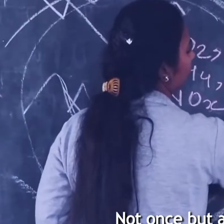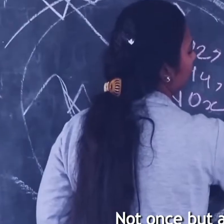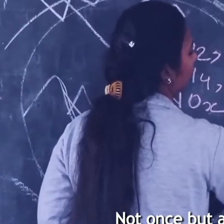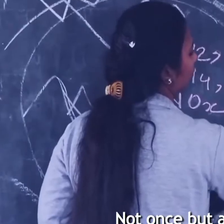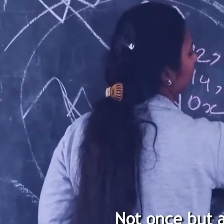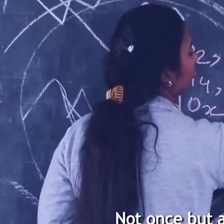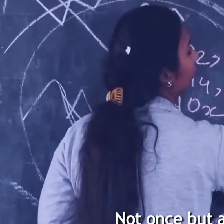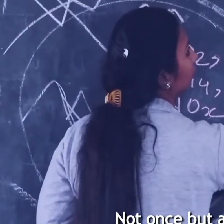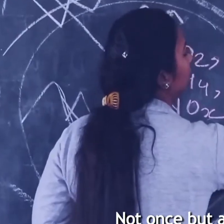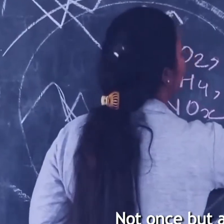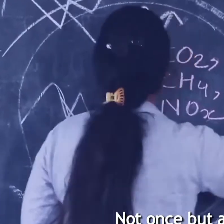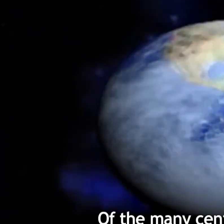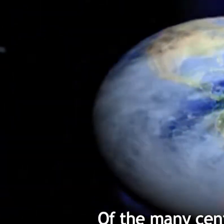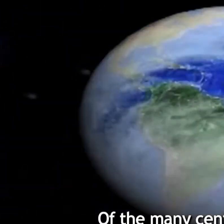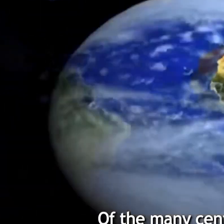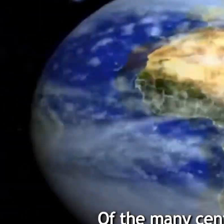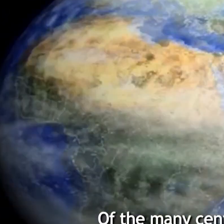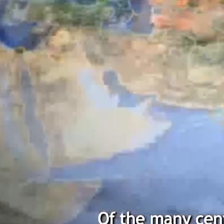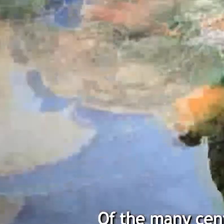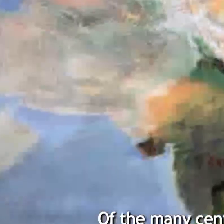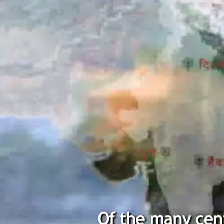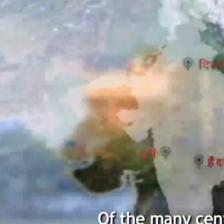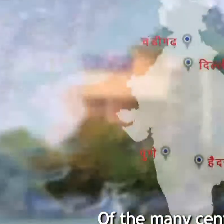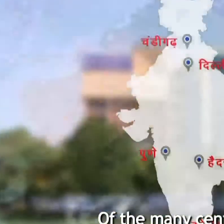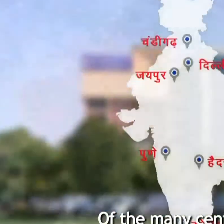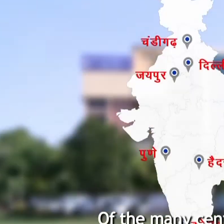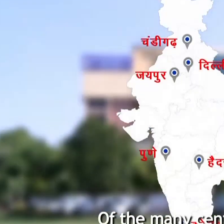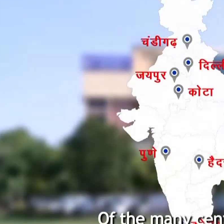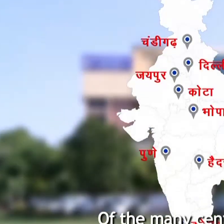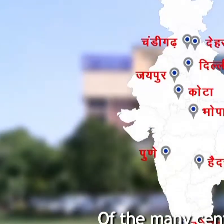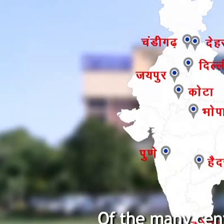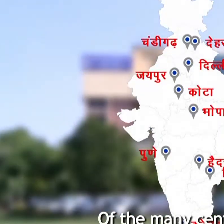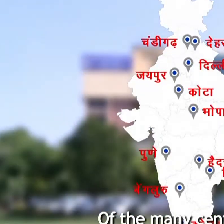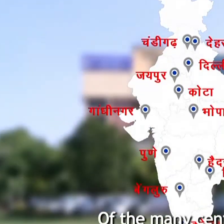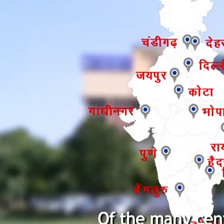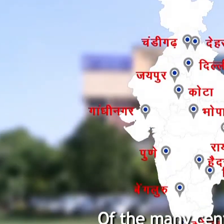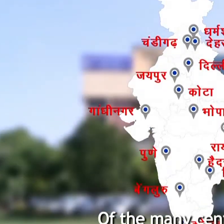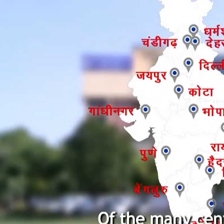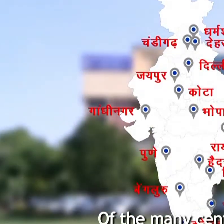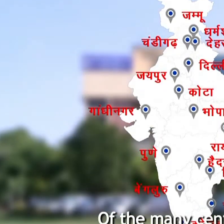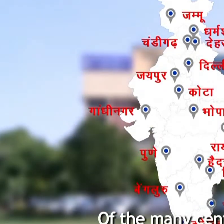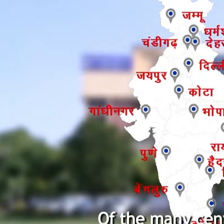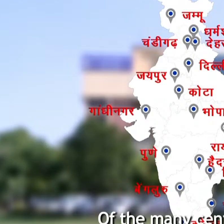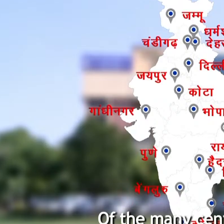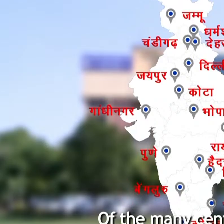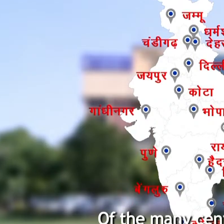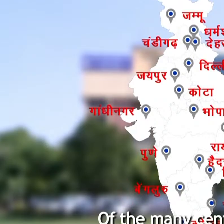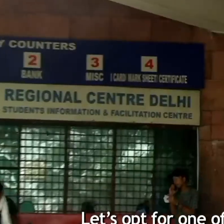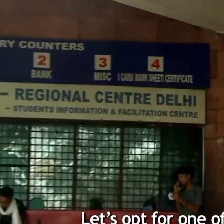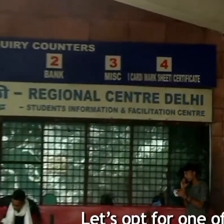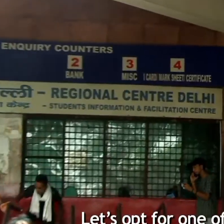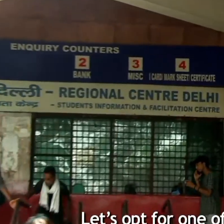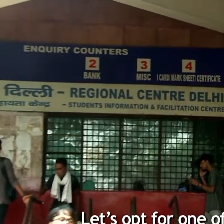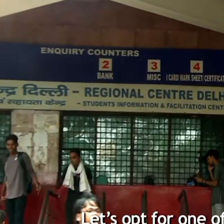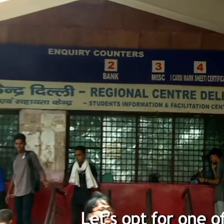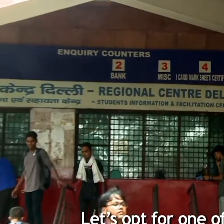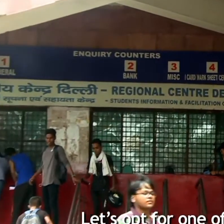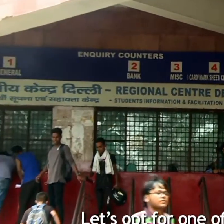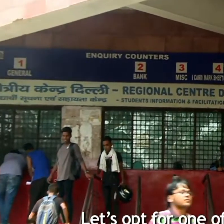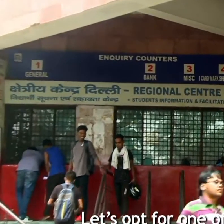फिर दुनिया में इसके केंद्र बहुत कोई मन